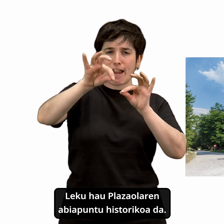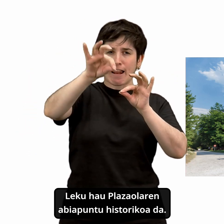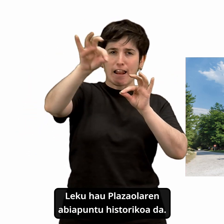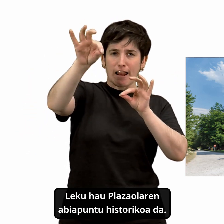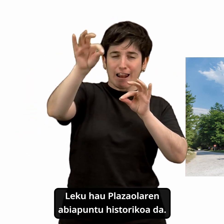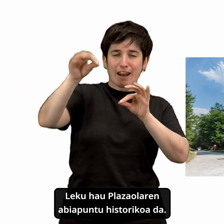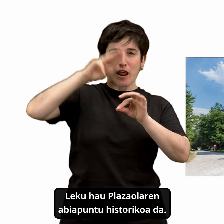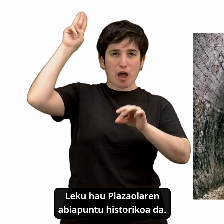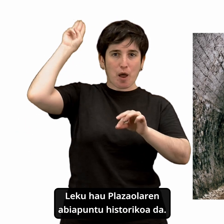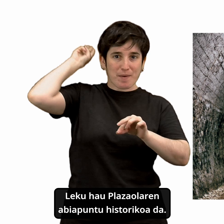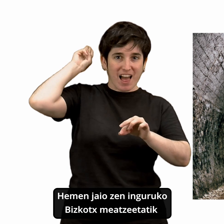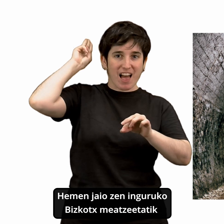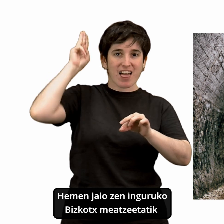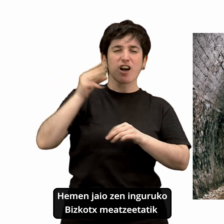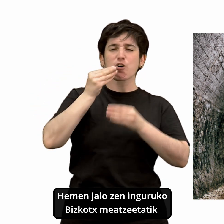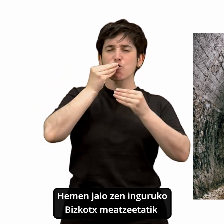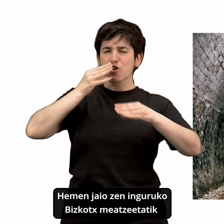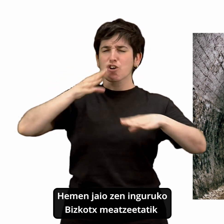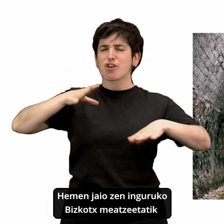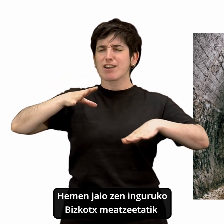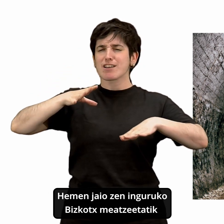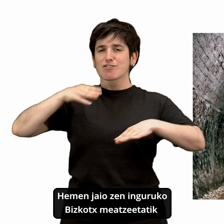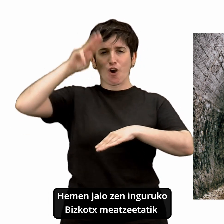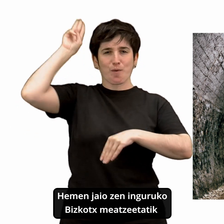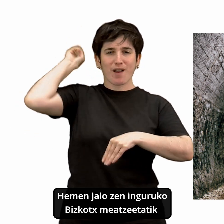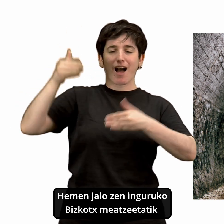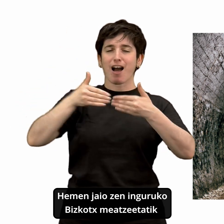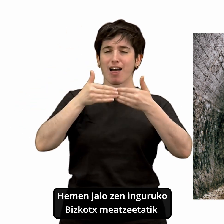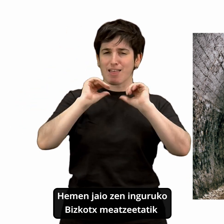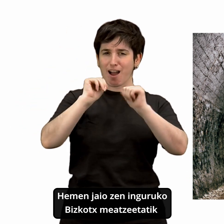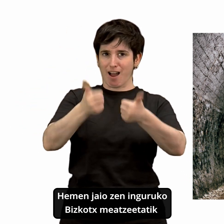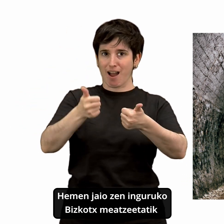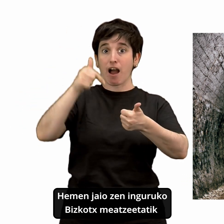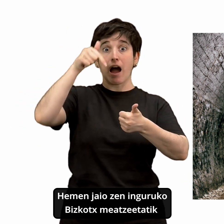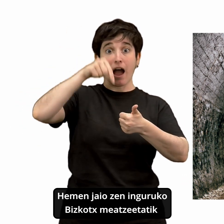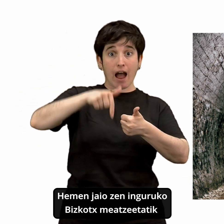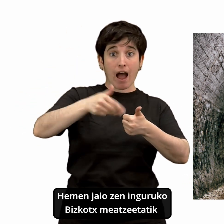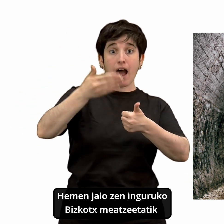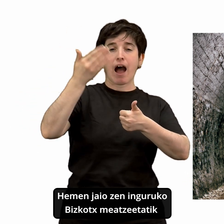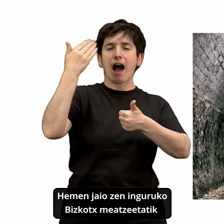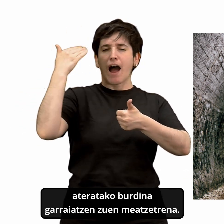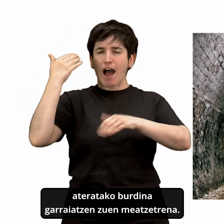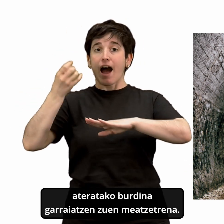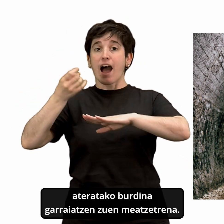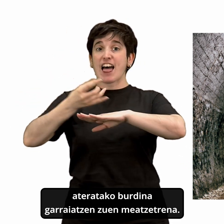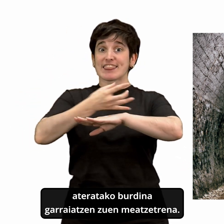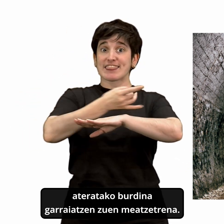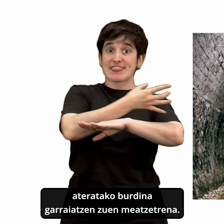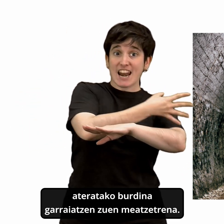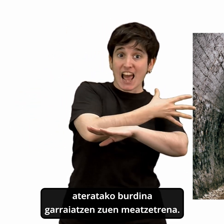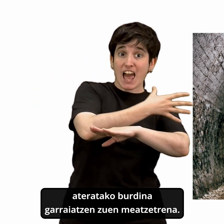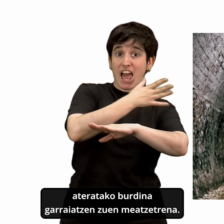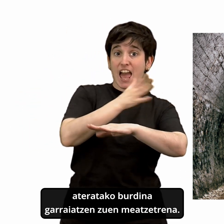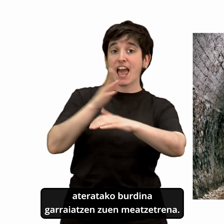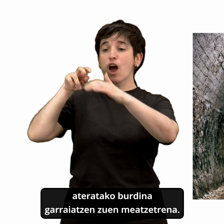da. Hemen jaio zen inguruko bizkotx mehatzeetatik ateratako Burdina garraiatzen